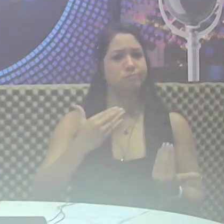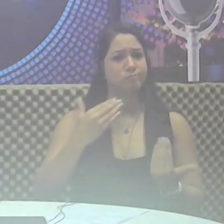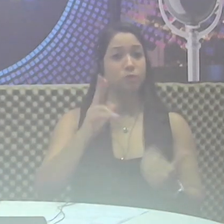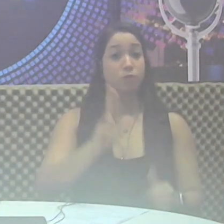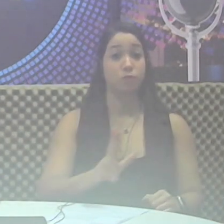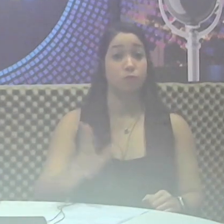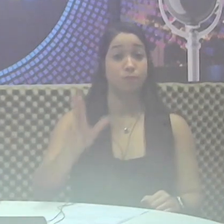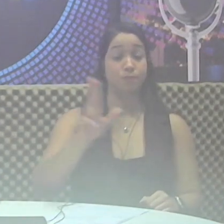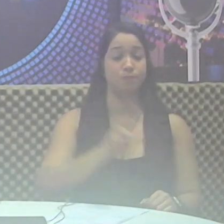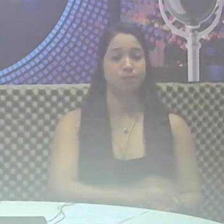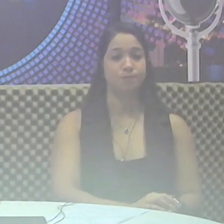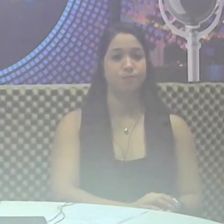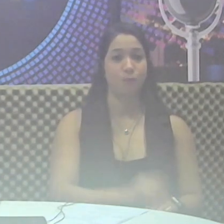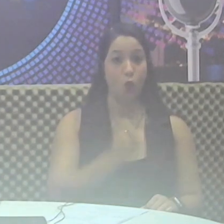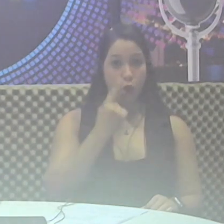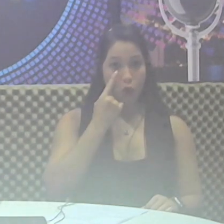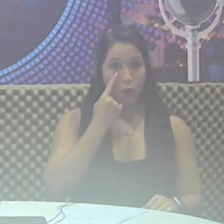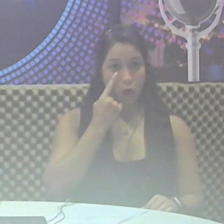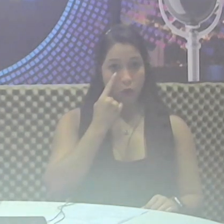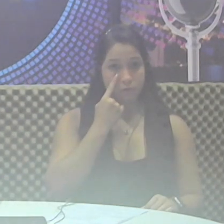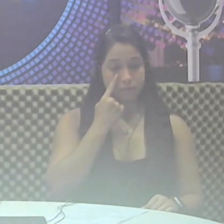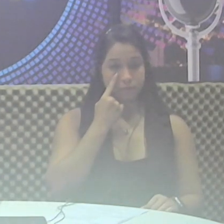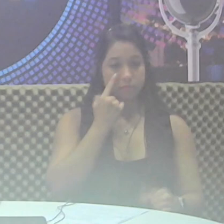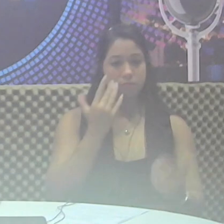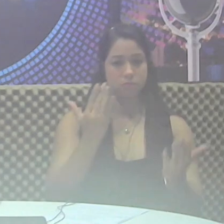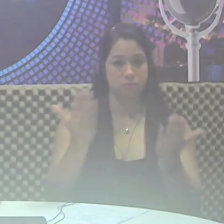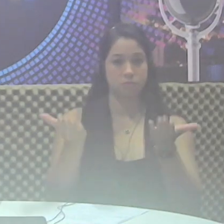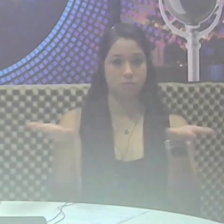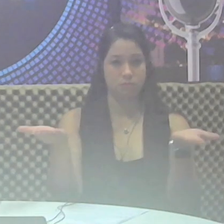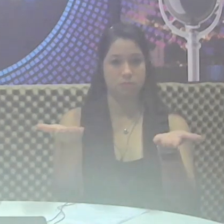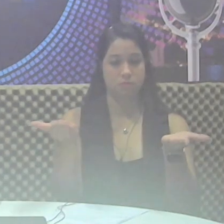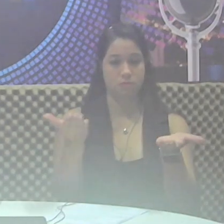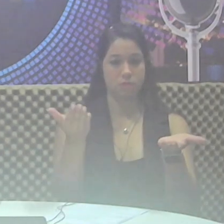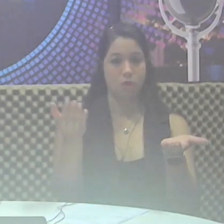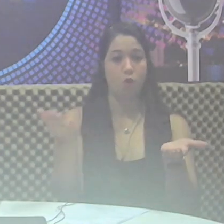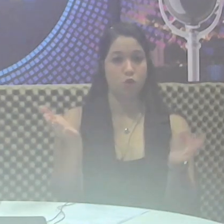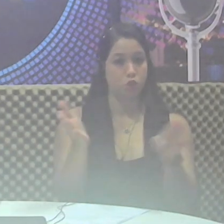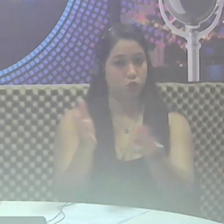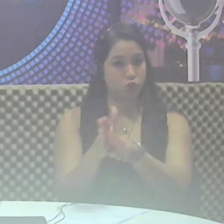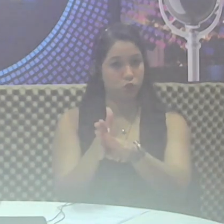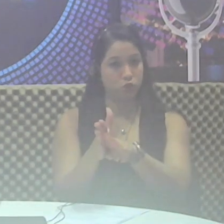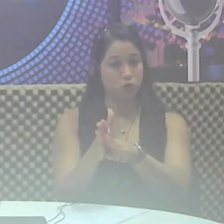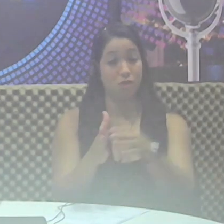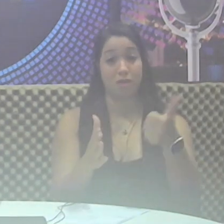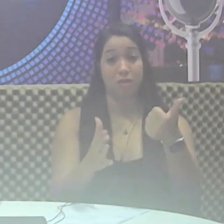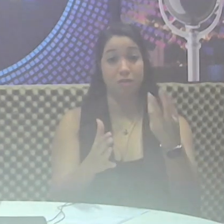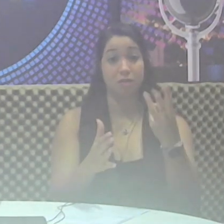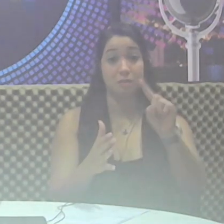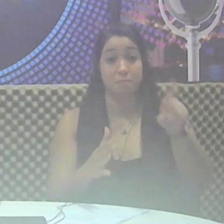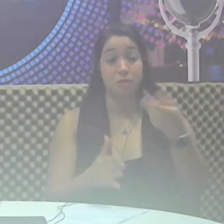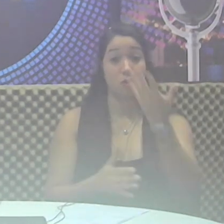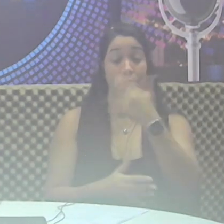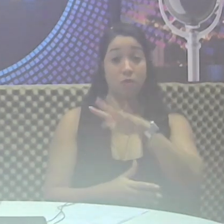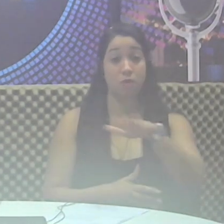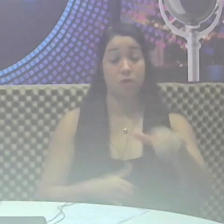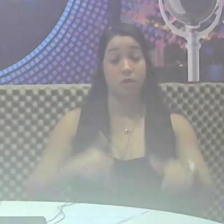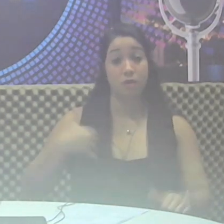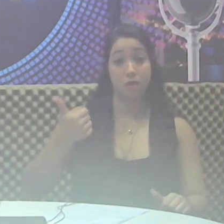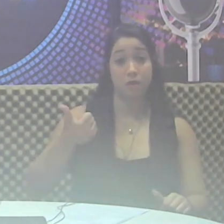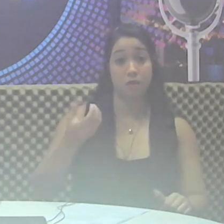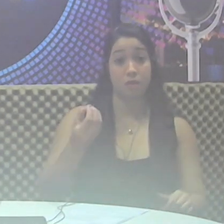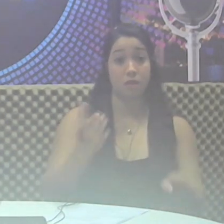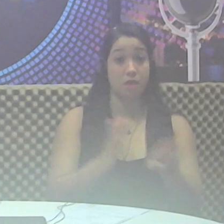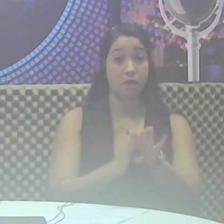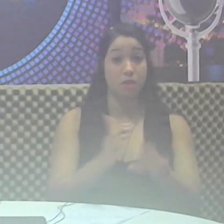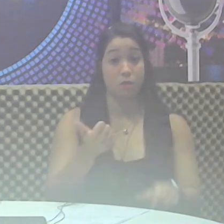município. Para se ter uma ideia, considerando a atual remessa, outras cerca de 13 mil crianças entre 10 e 11 anos